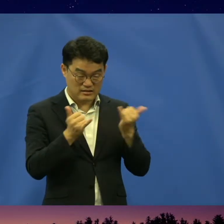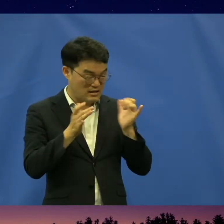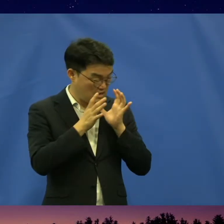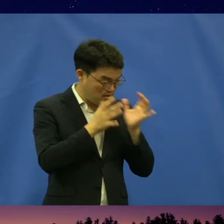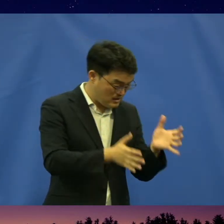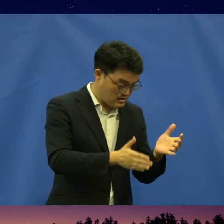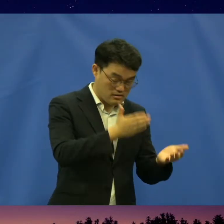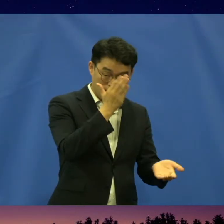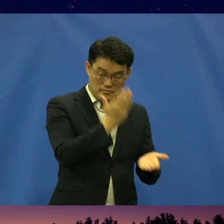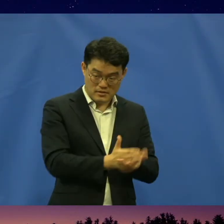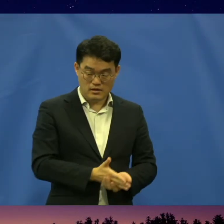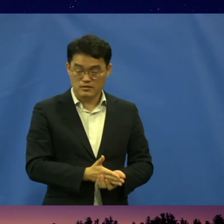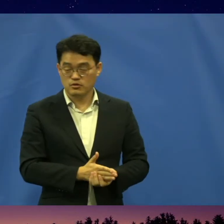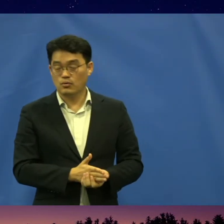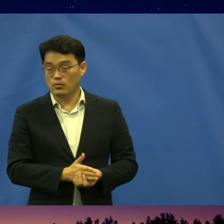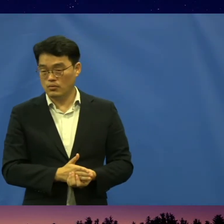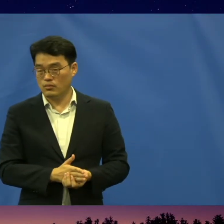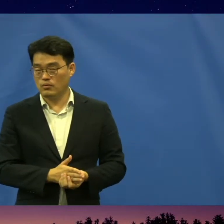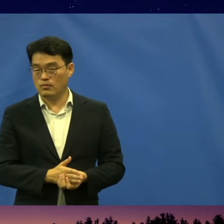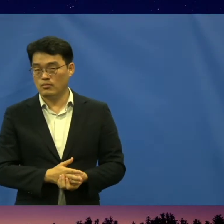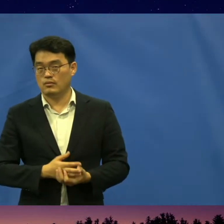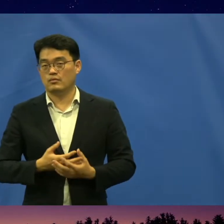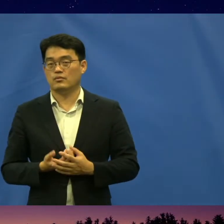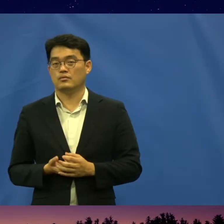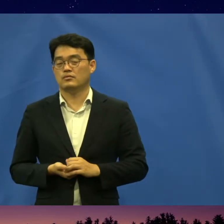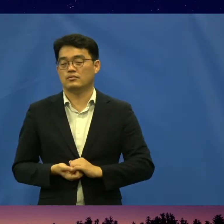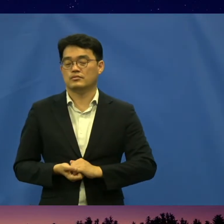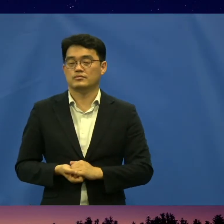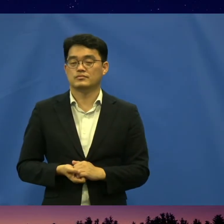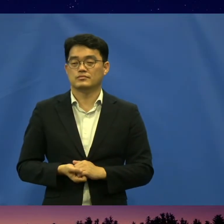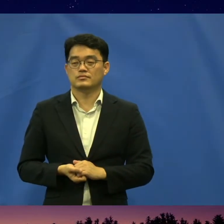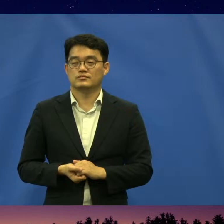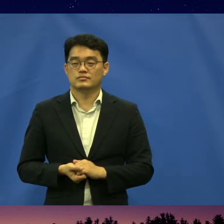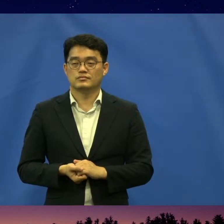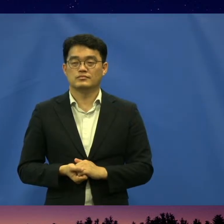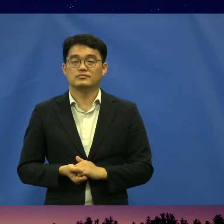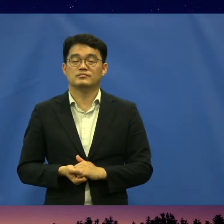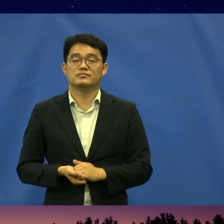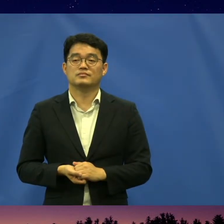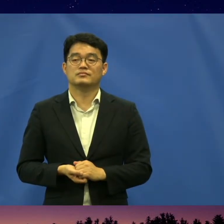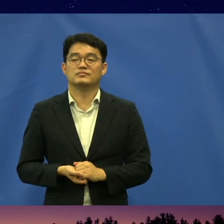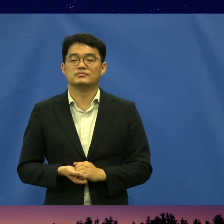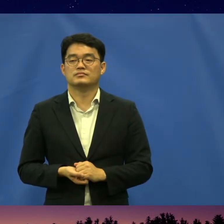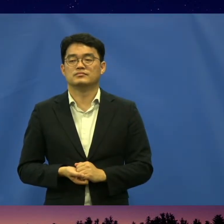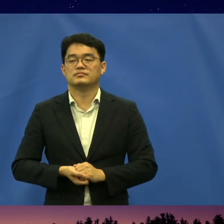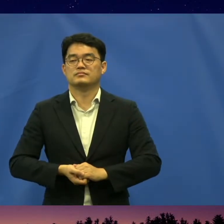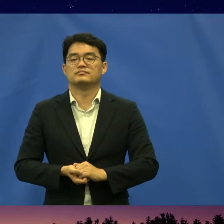사람들. 요즘 이 소셜 네트워크 이게 보통 문제가 아니에요, 여러분.